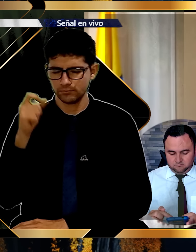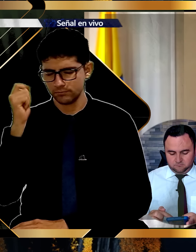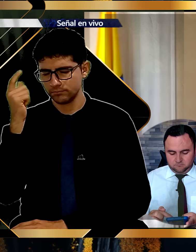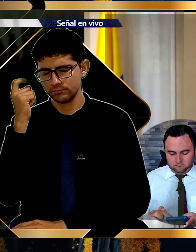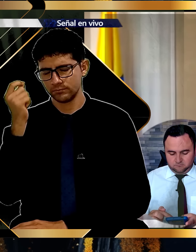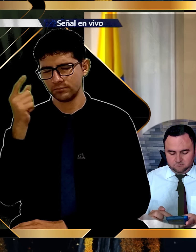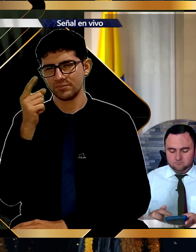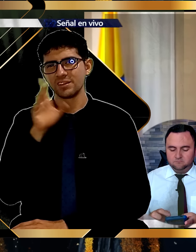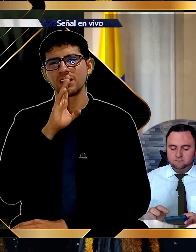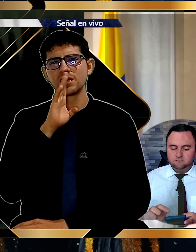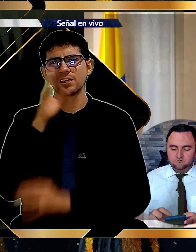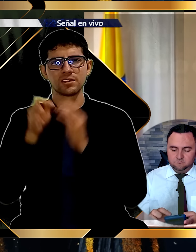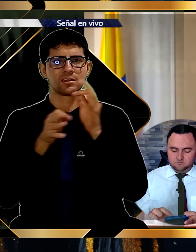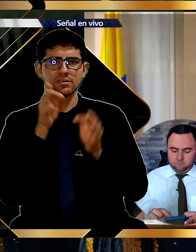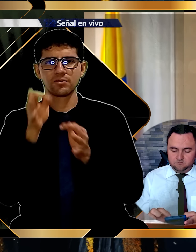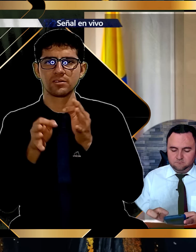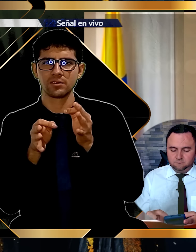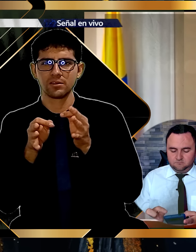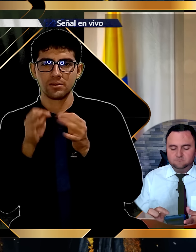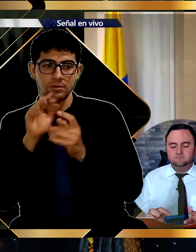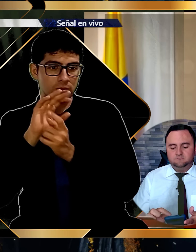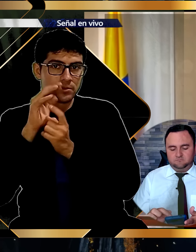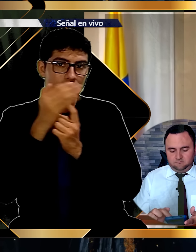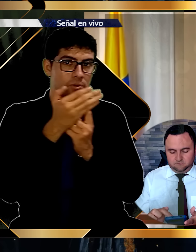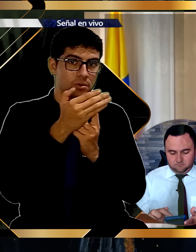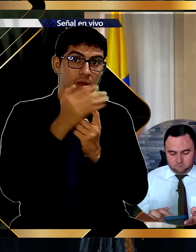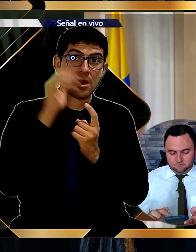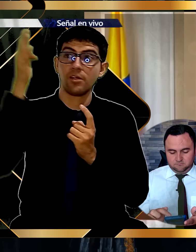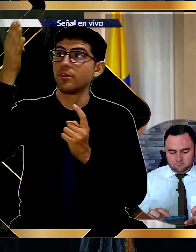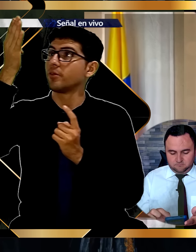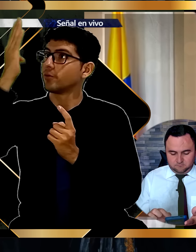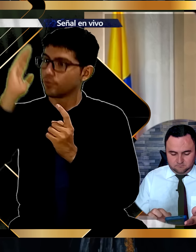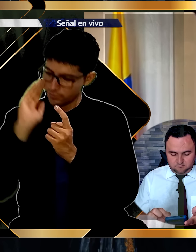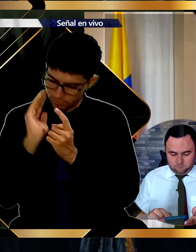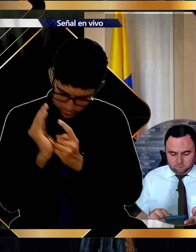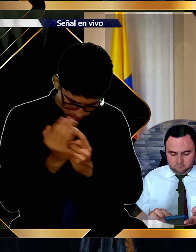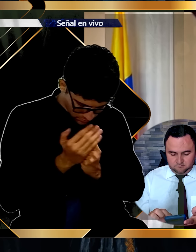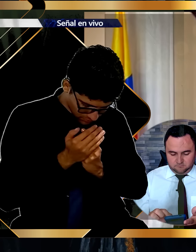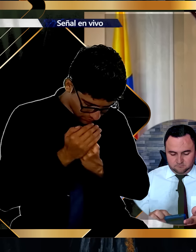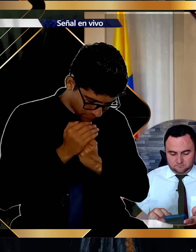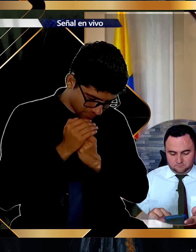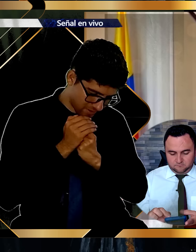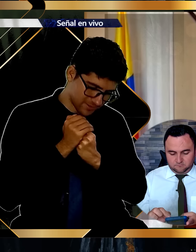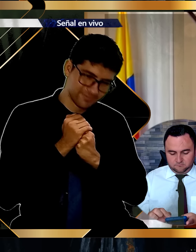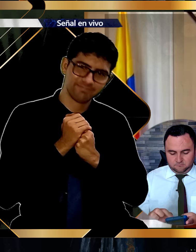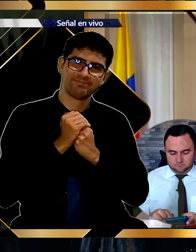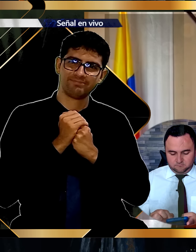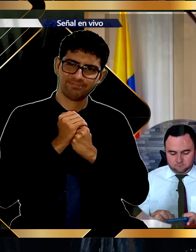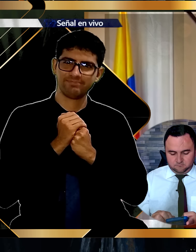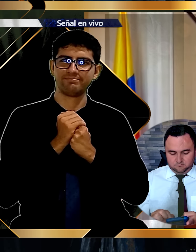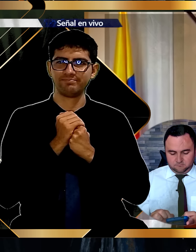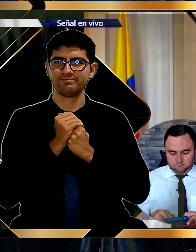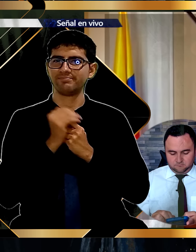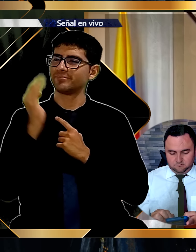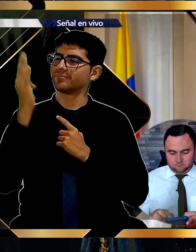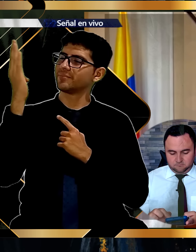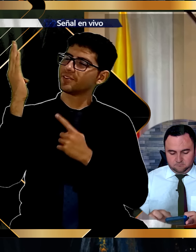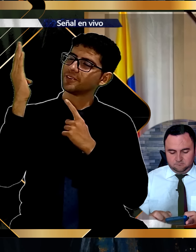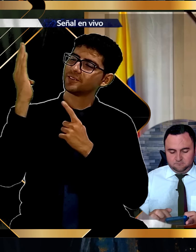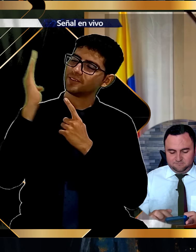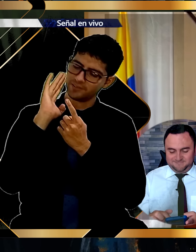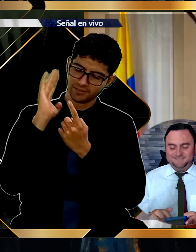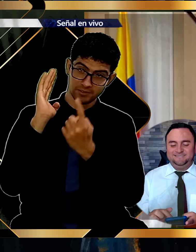Aleluya. Así que Dios siempre sacó a los suyos antes